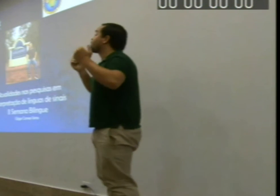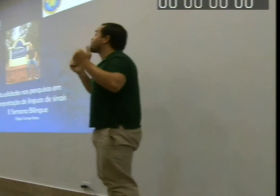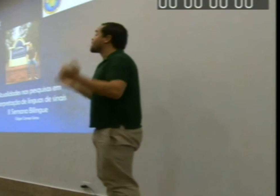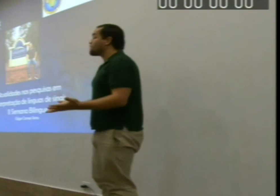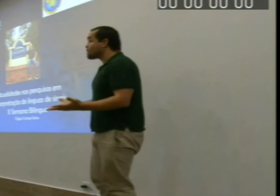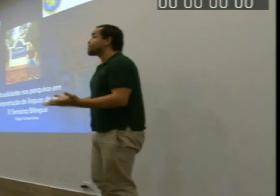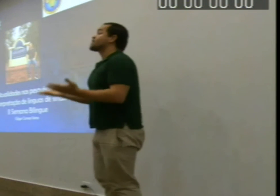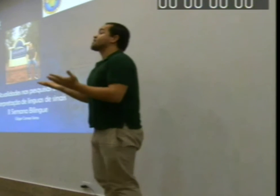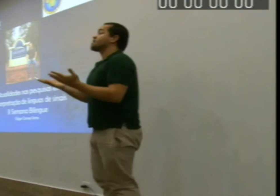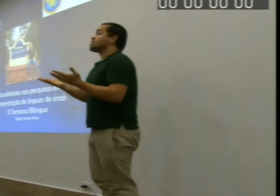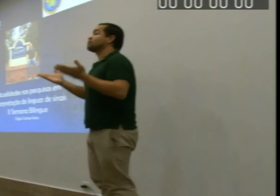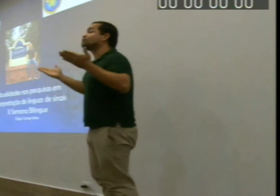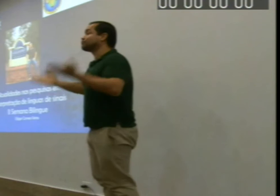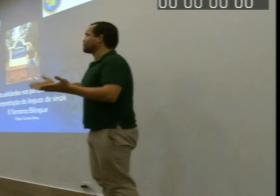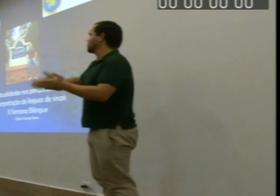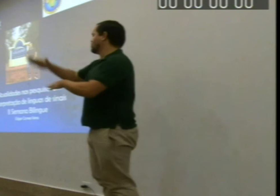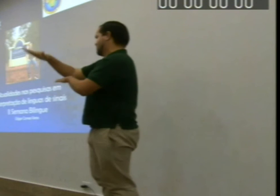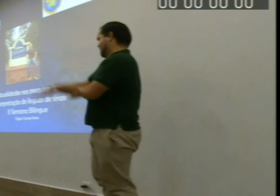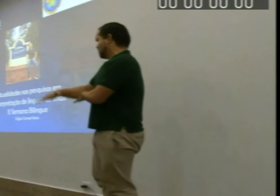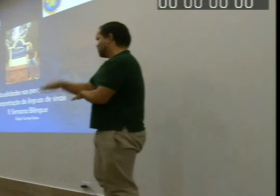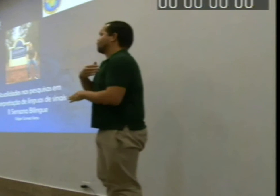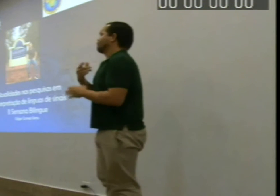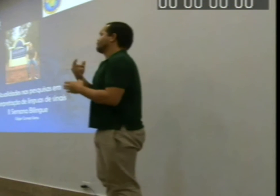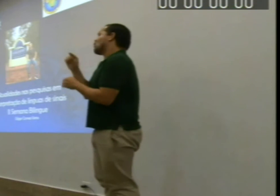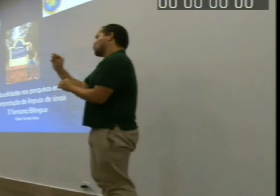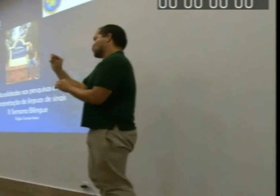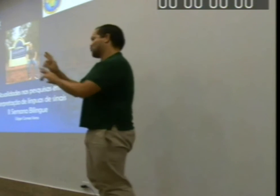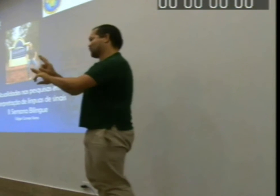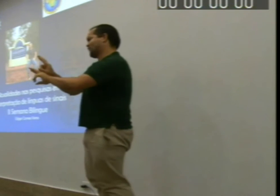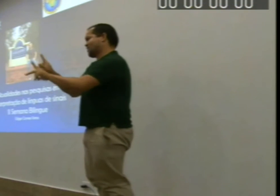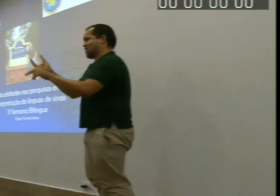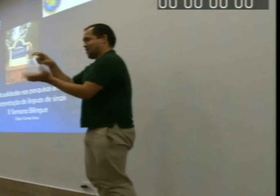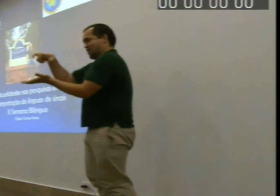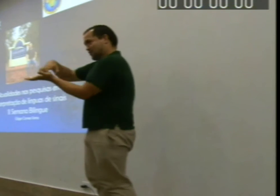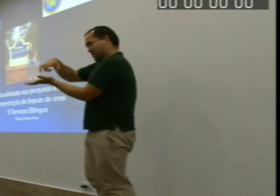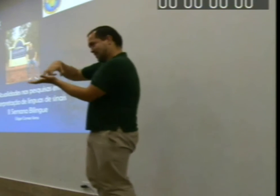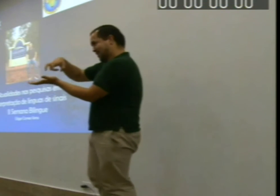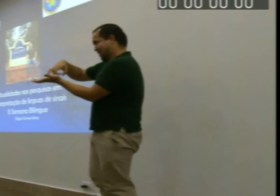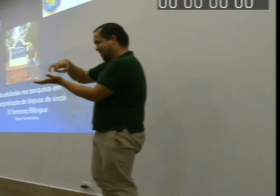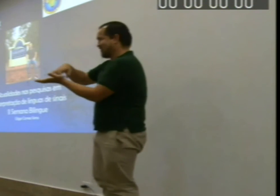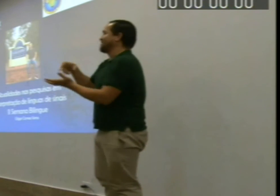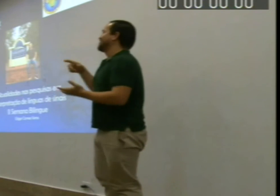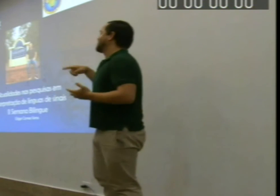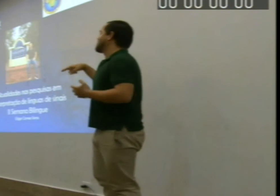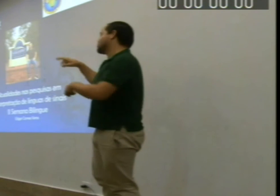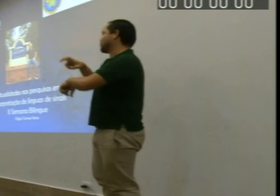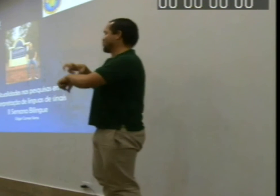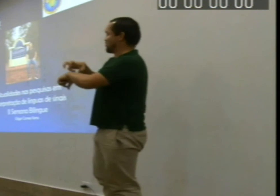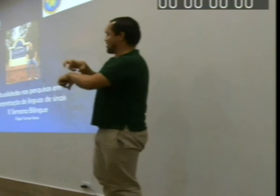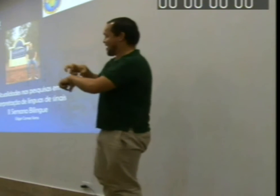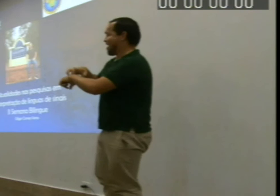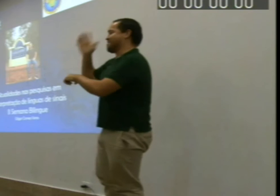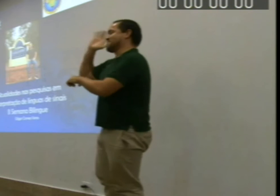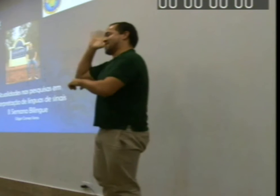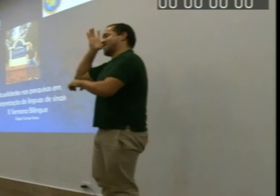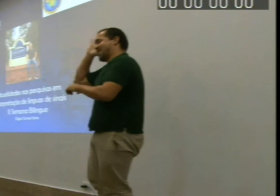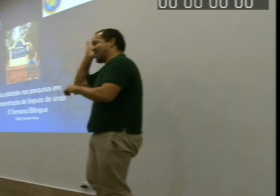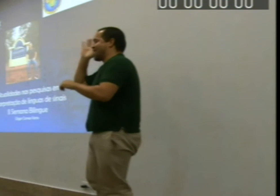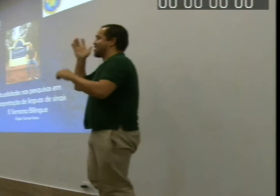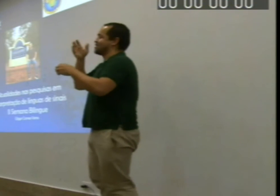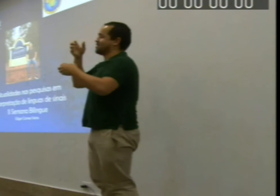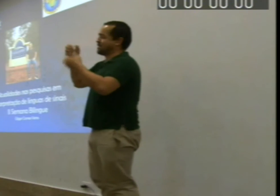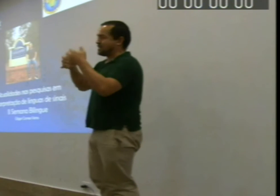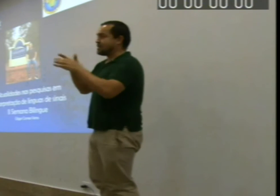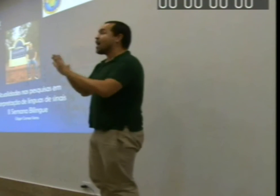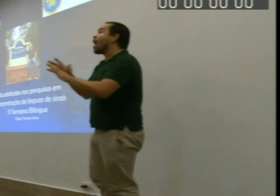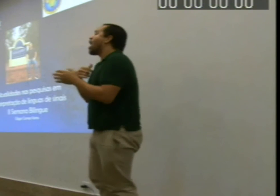joi Bom agora eu vou agora à tarde eu vou fazer uma coisa um pouquinho diferente da manhã o Júnior ele